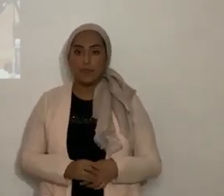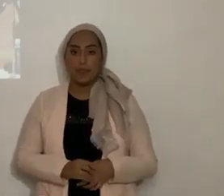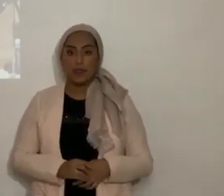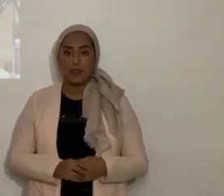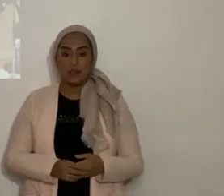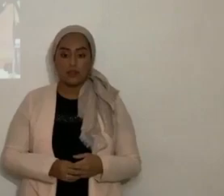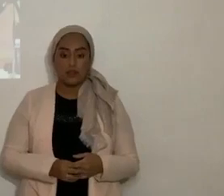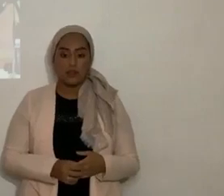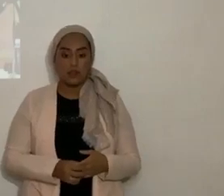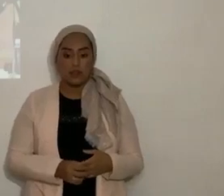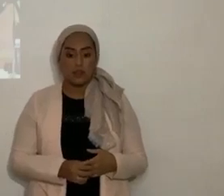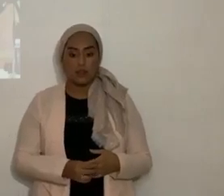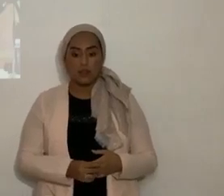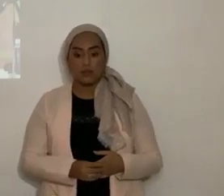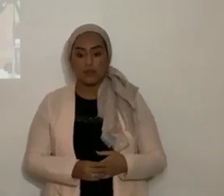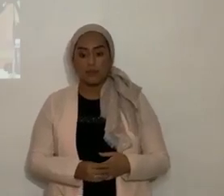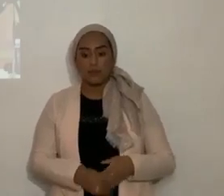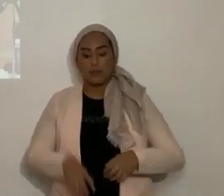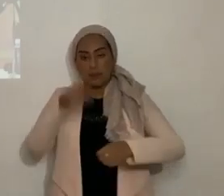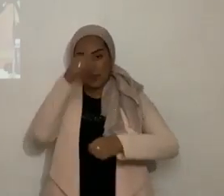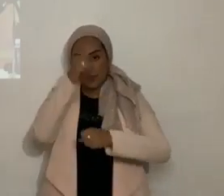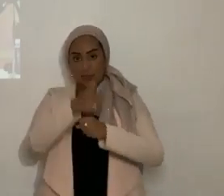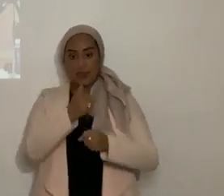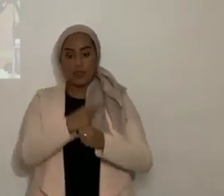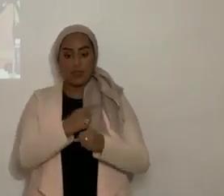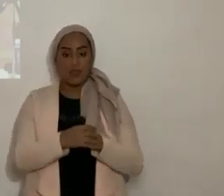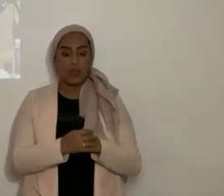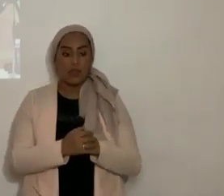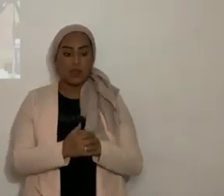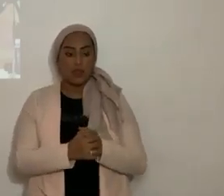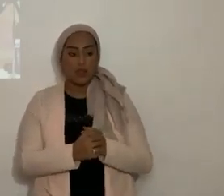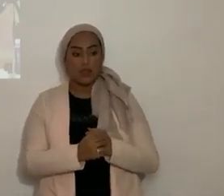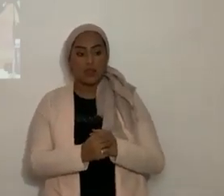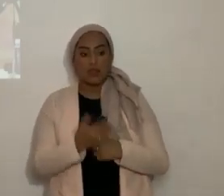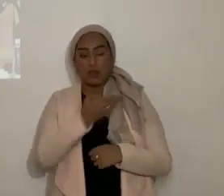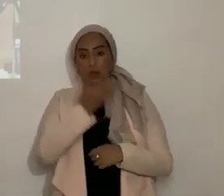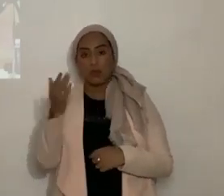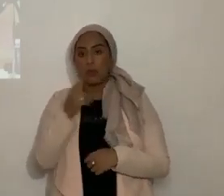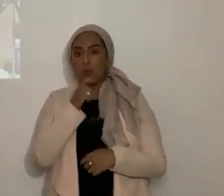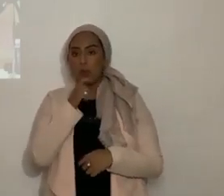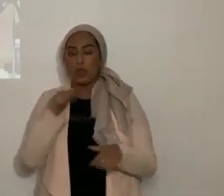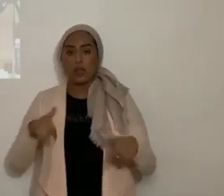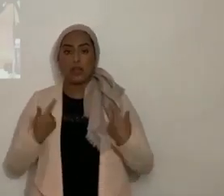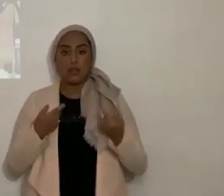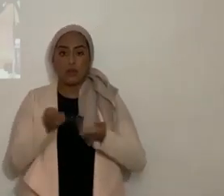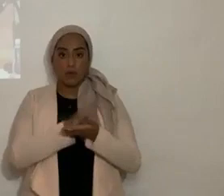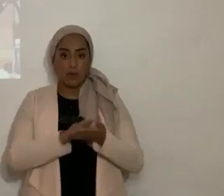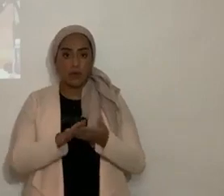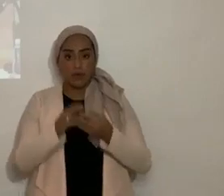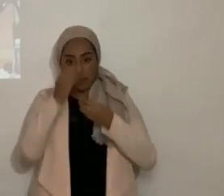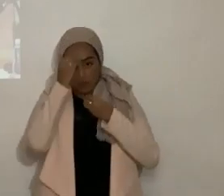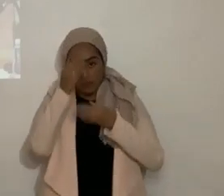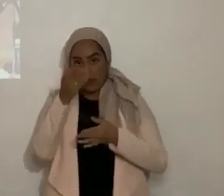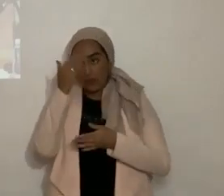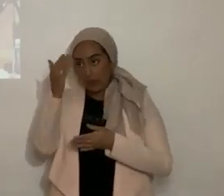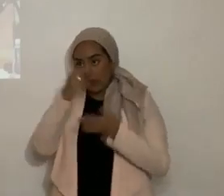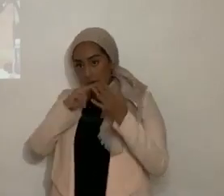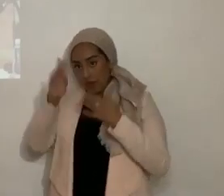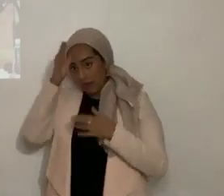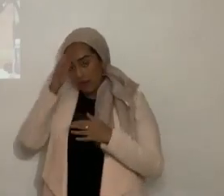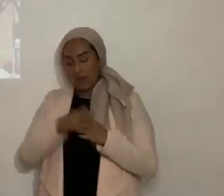Y entonces, amados hermanos, ajime, hayot, los que están en santidad, los que obedecen al Eterno, los que le